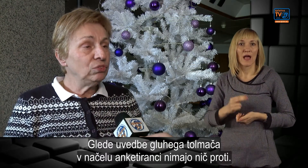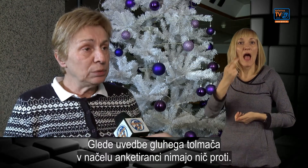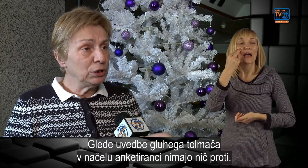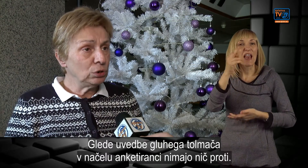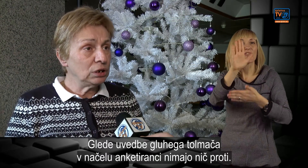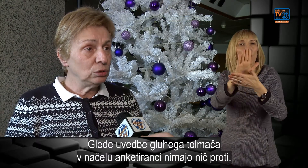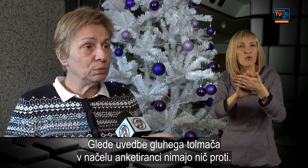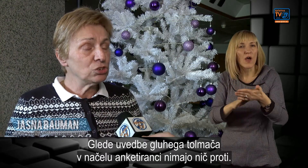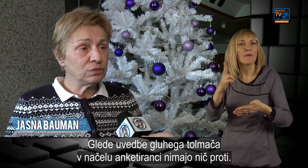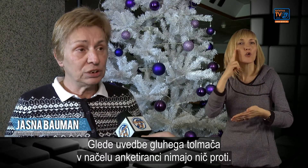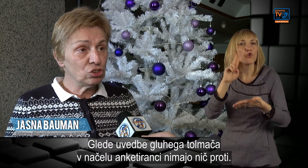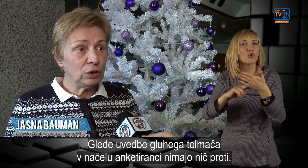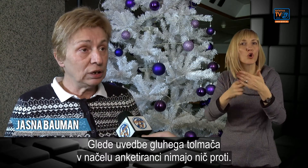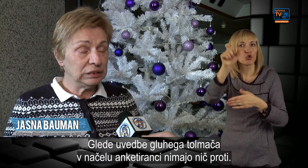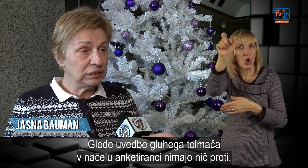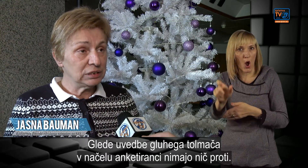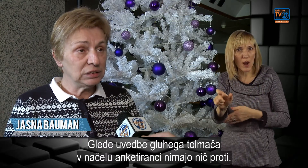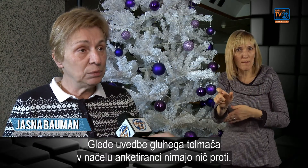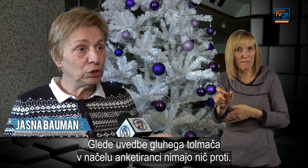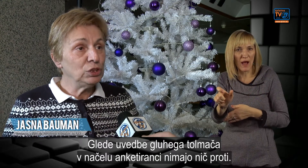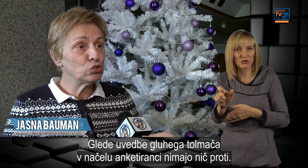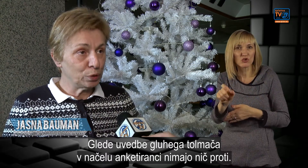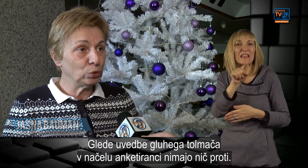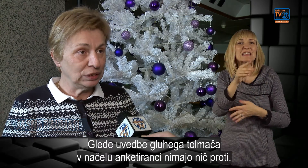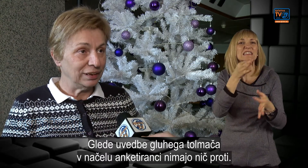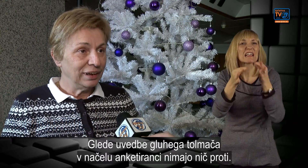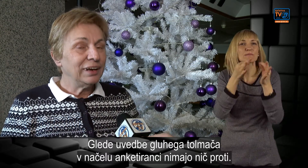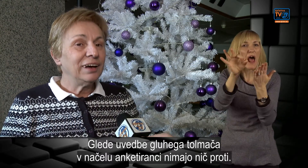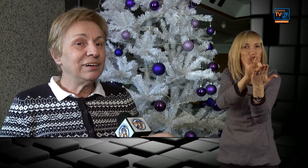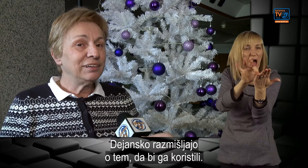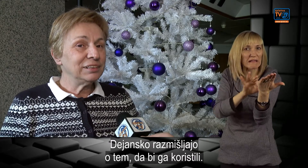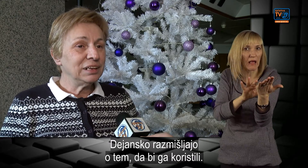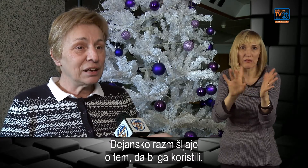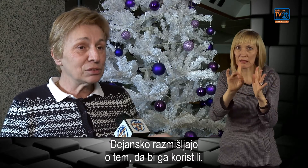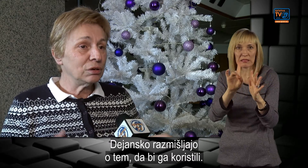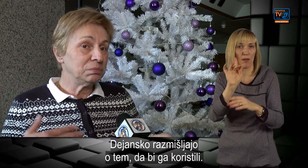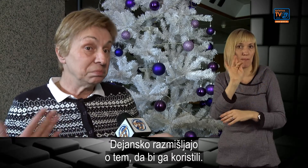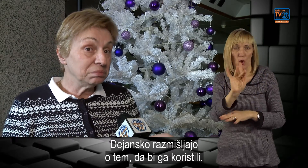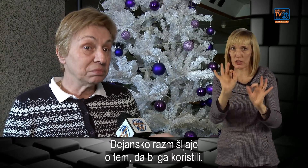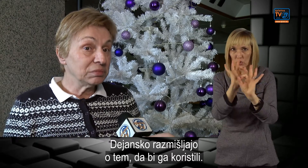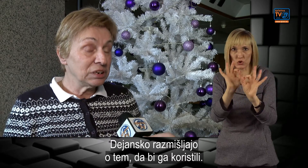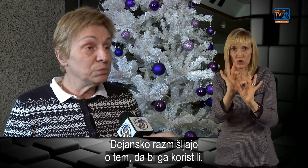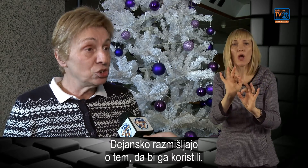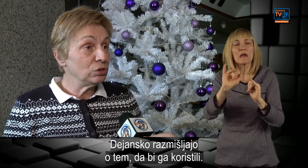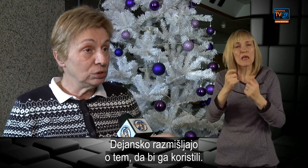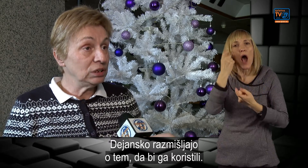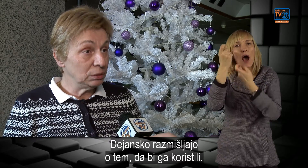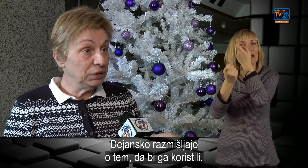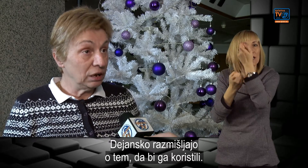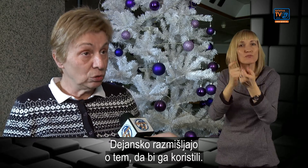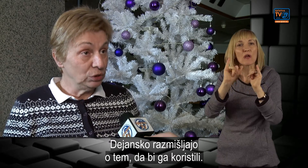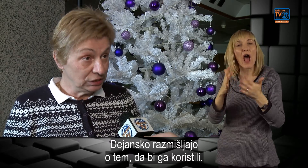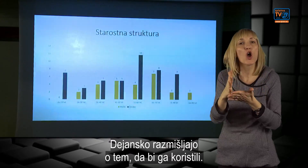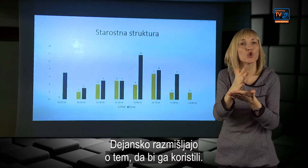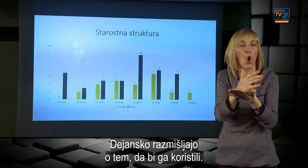Glede uvedbe gluhega tolmača v načelu anketiranci nimajo nič proti. Dejansko razmišljajo o tem, da